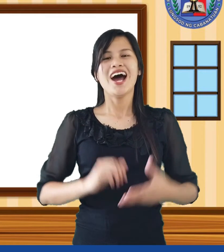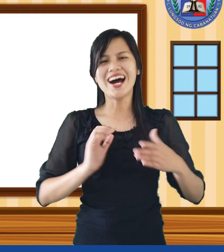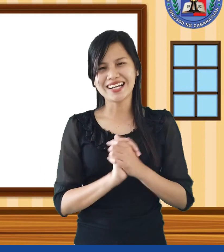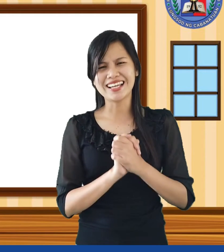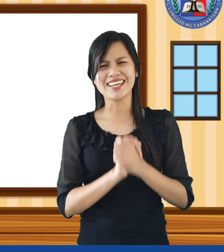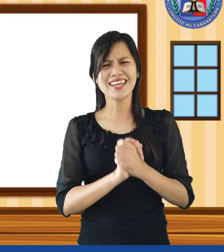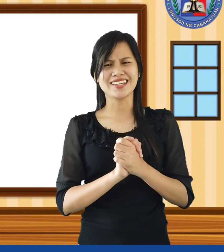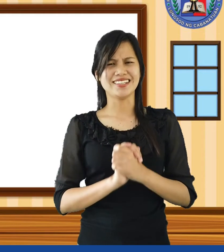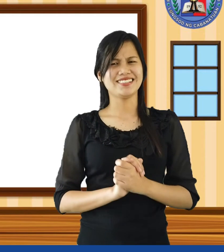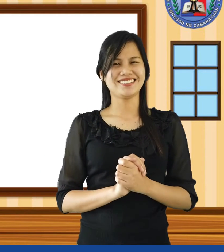Ang galing!